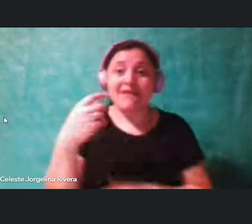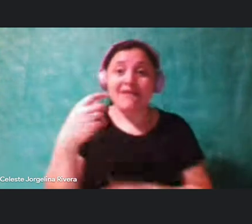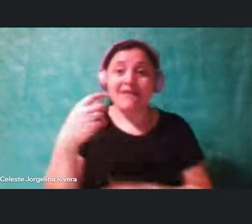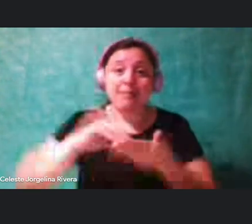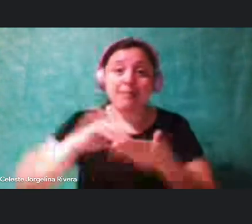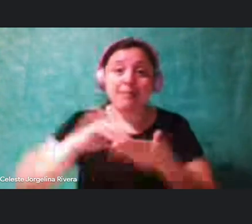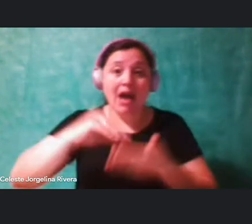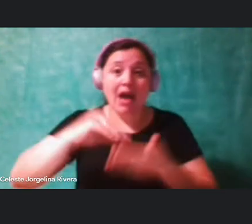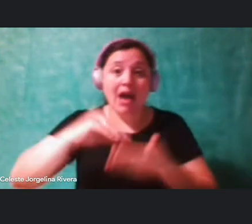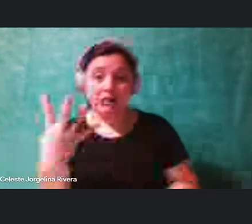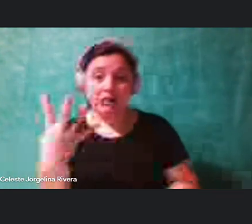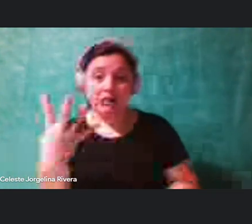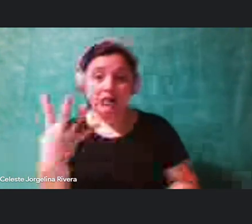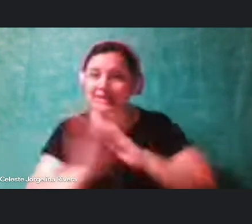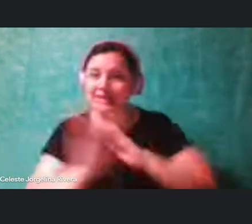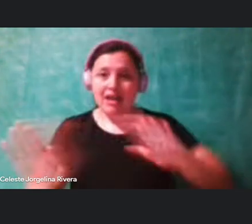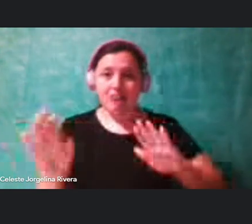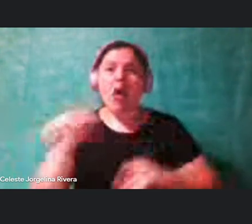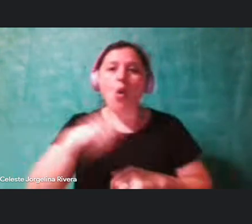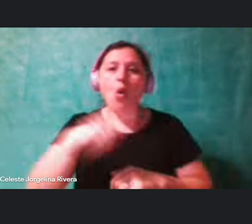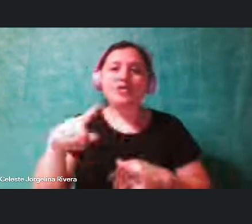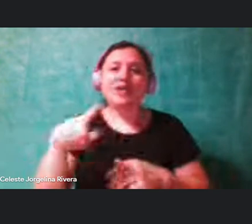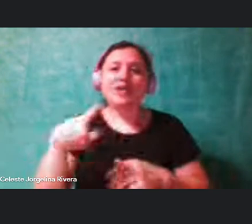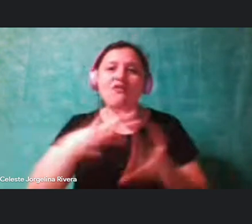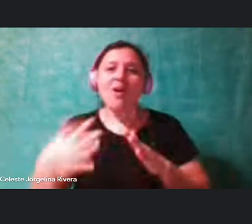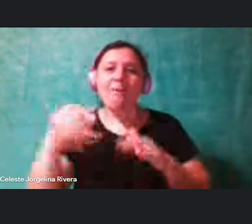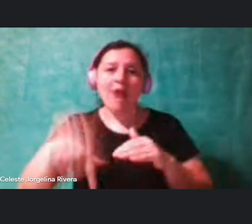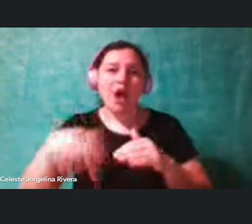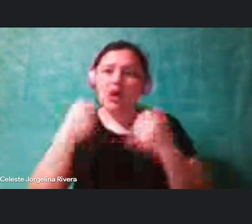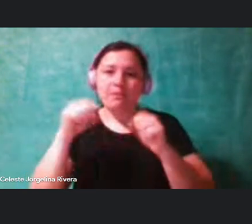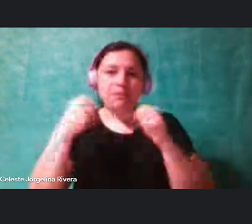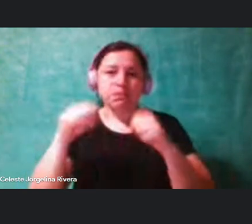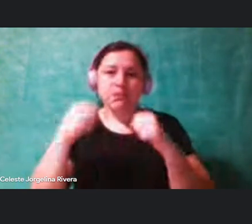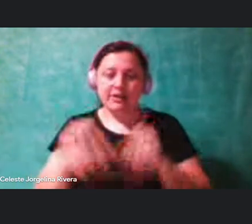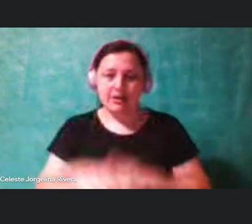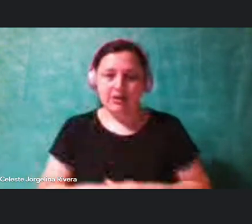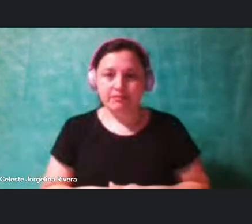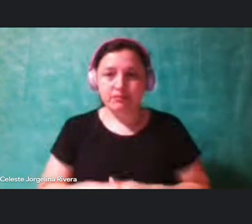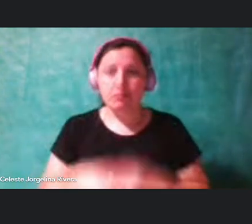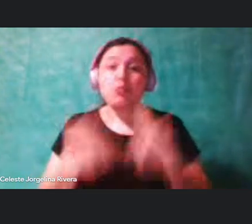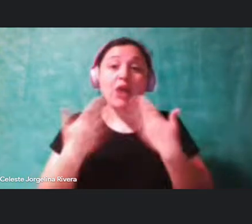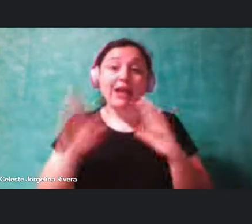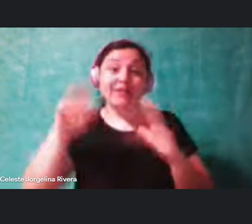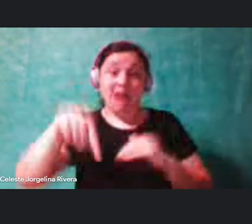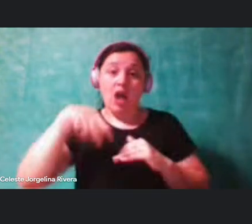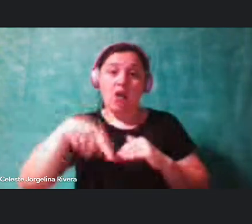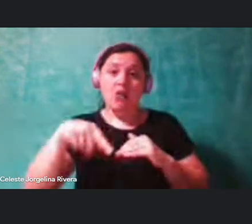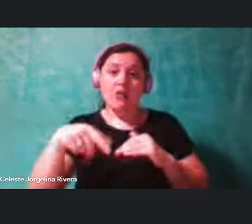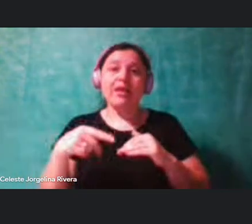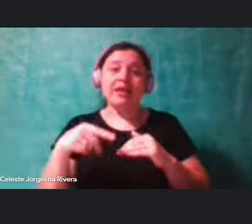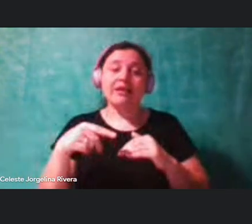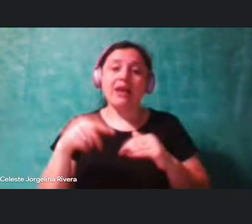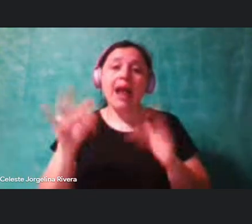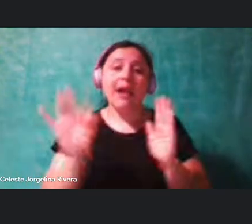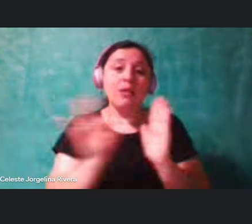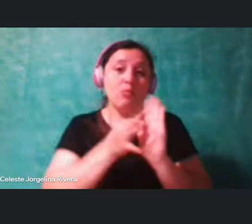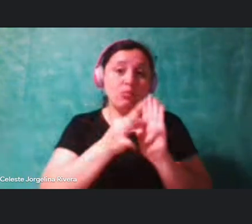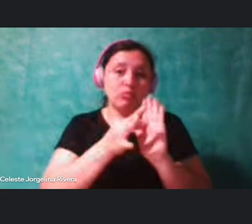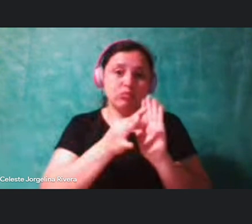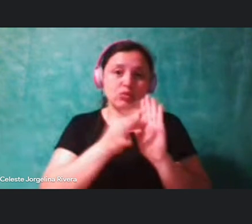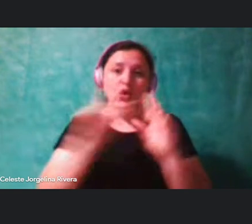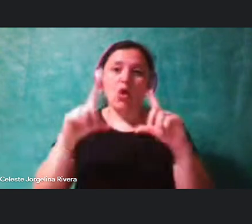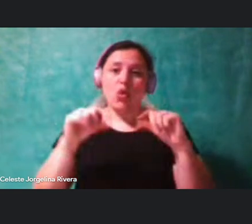tarea. Y si terminamos, creo que vamos a alcanzar a hacer el punto 4, lo vamos a hacer acá.